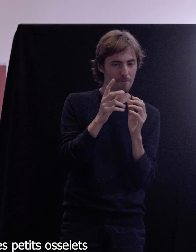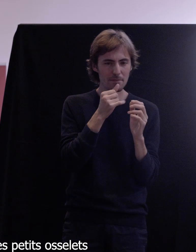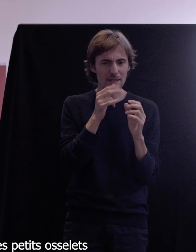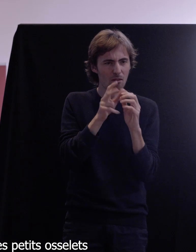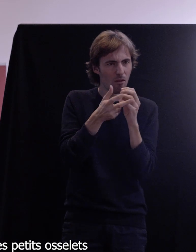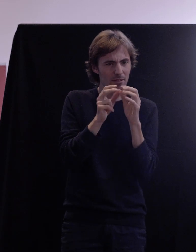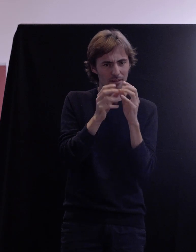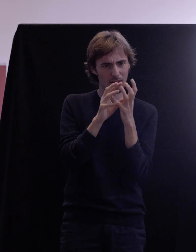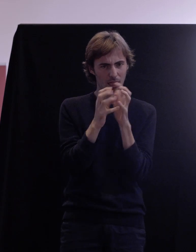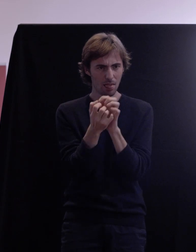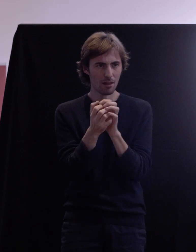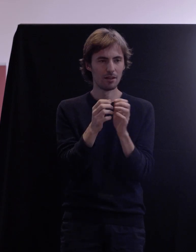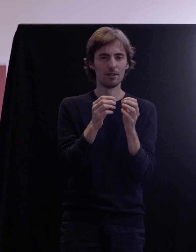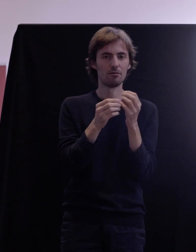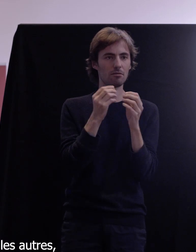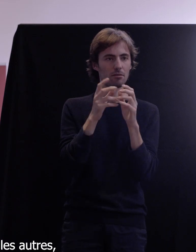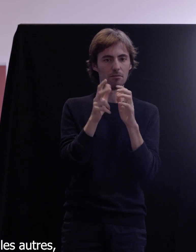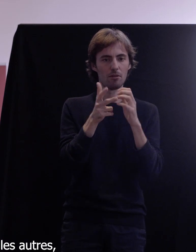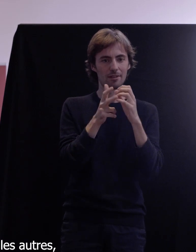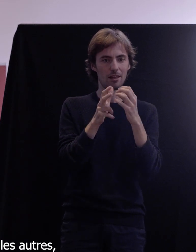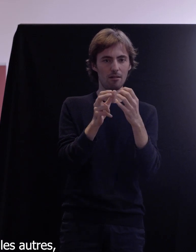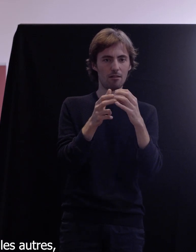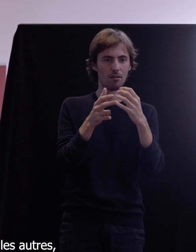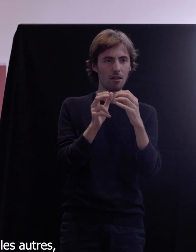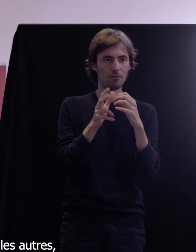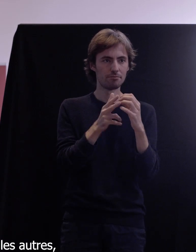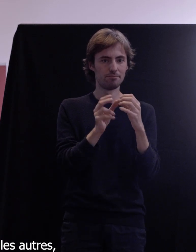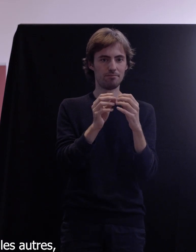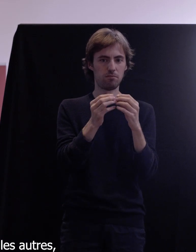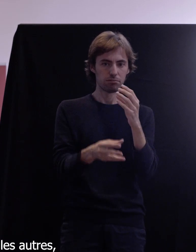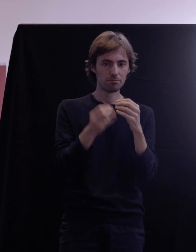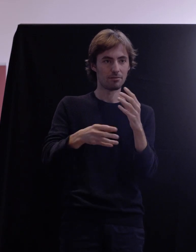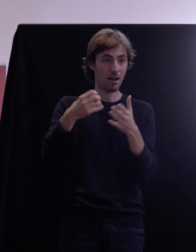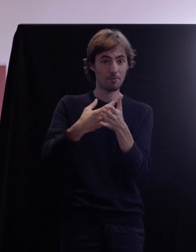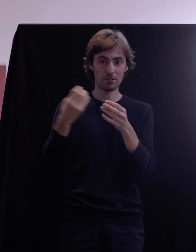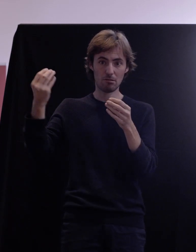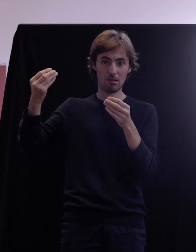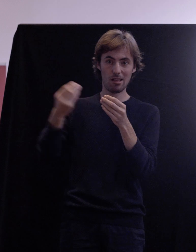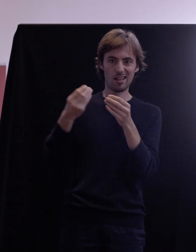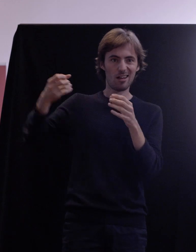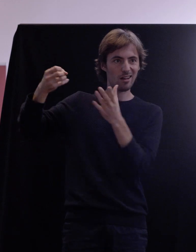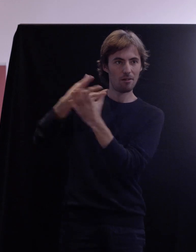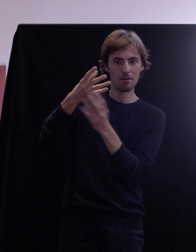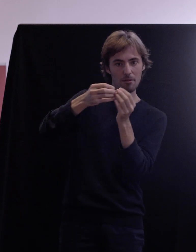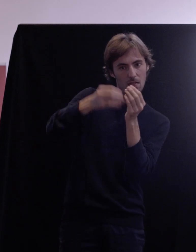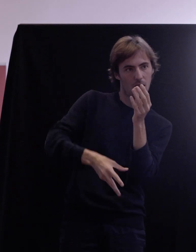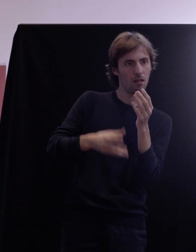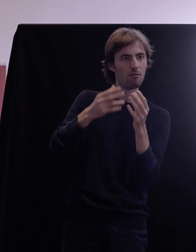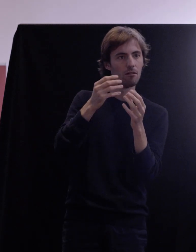osselets qui sont mal formés ou qui ne communiquent pas bien les uns entre les autres, ce qui fait que l'information arrive de moins bonne qualité au niveau